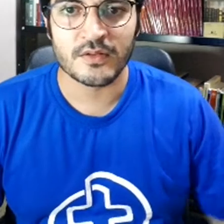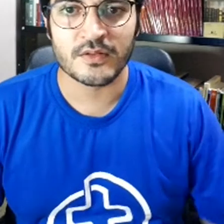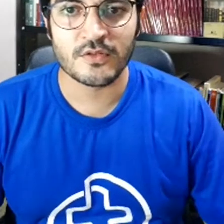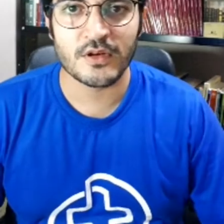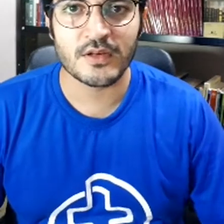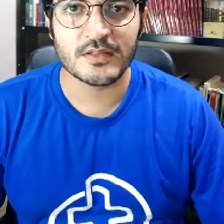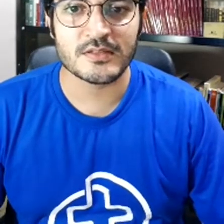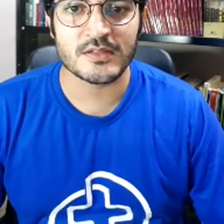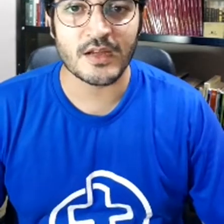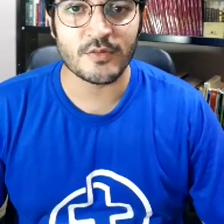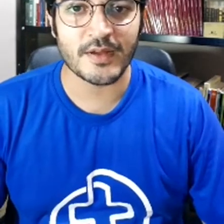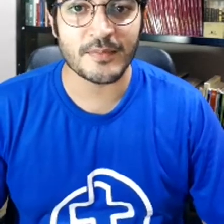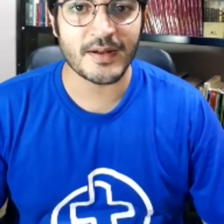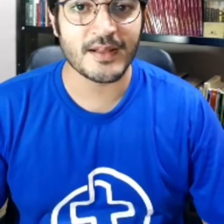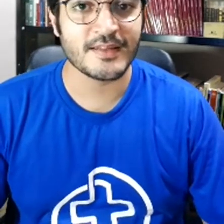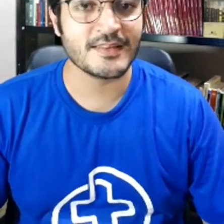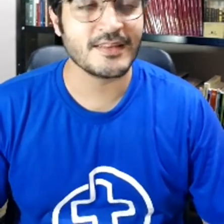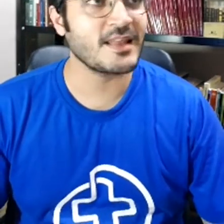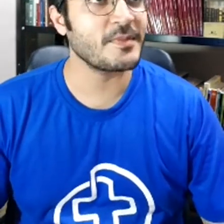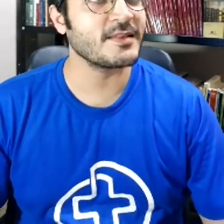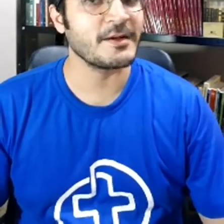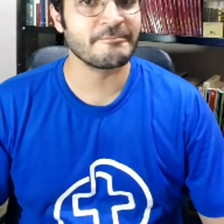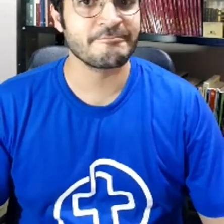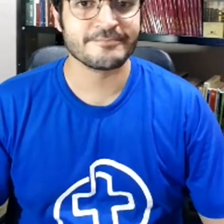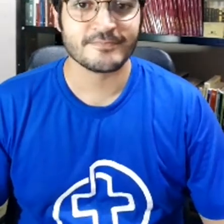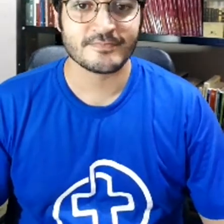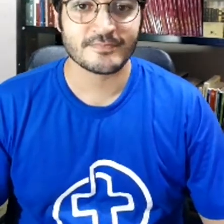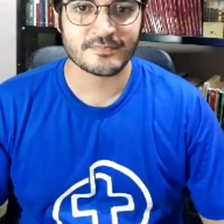Faltando só Jailma aí para interpretar.